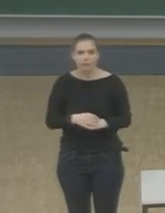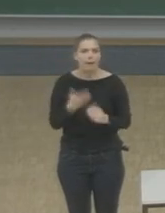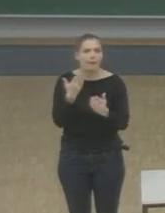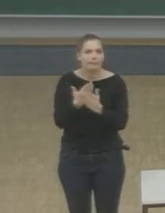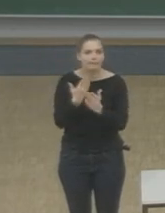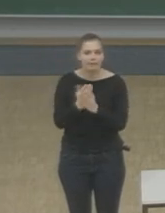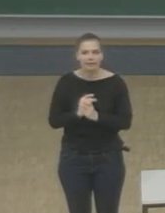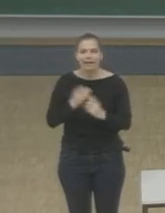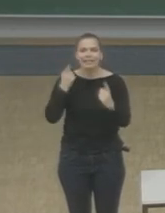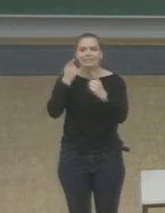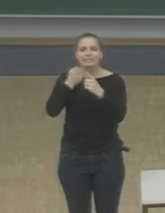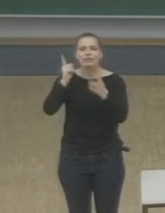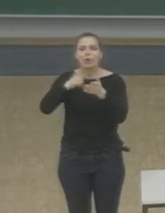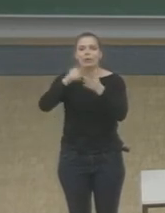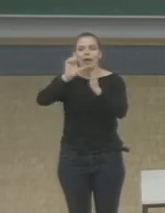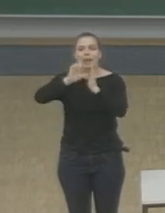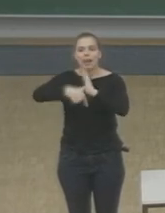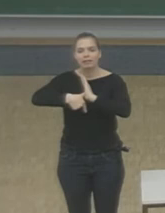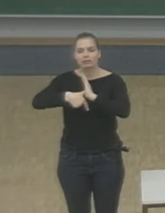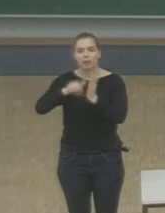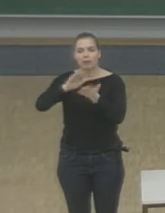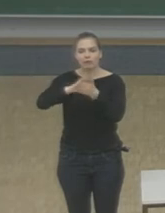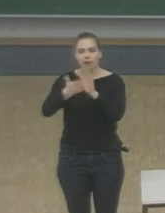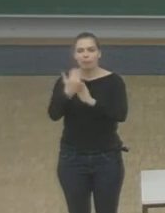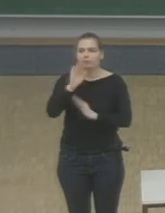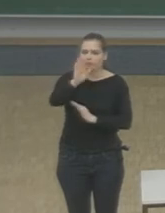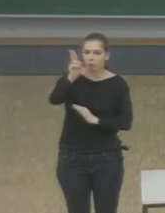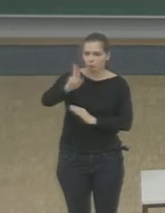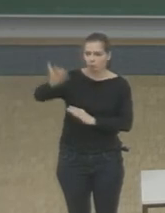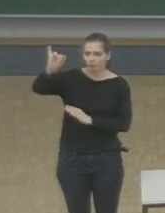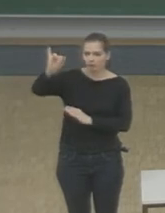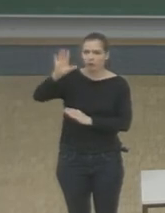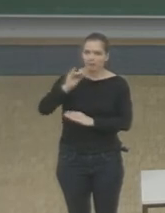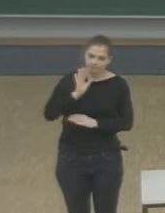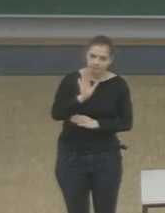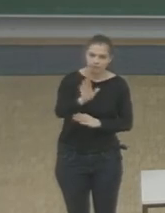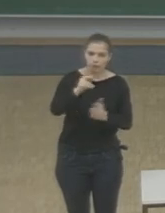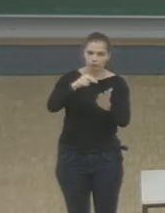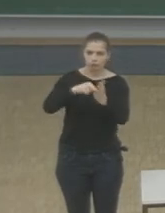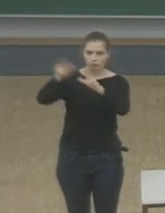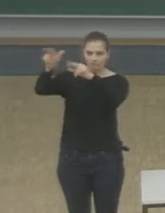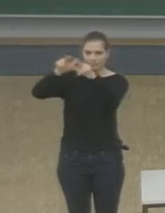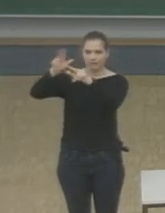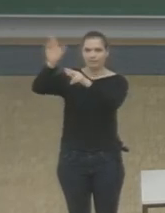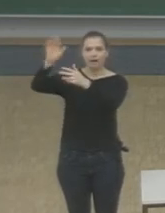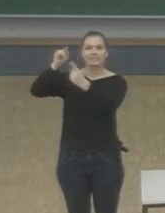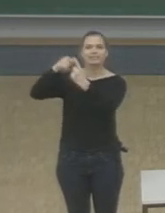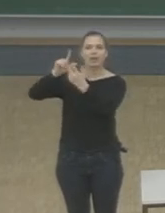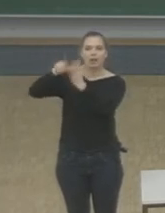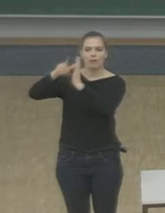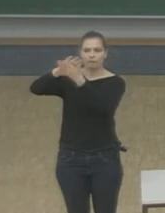den Ziel- und Leistungsvereinbarungen, die Ihre jeweilige Universität mit dem für Sie zuständigen Ministerium